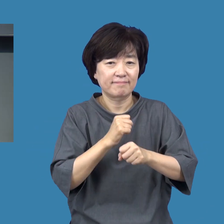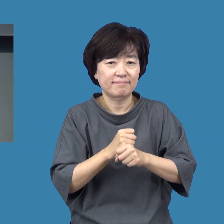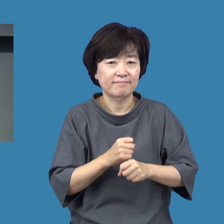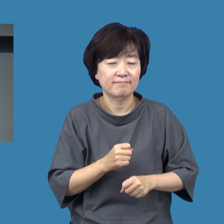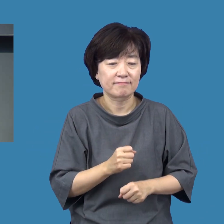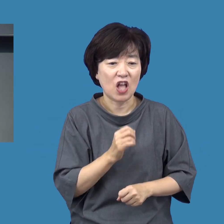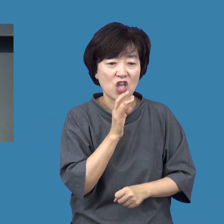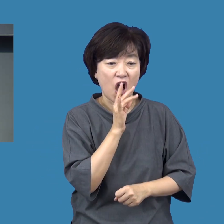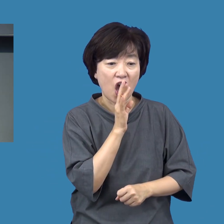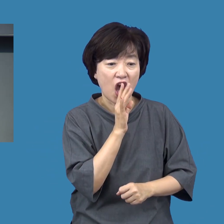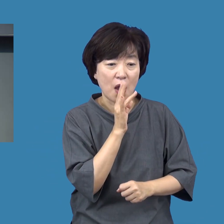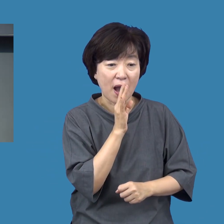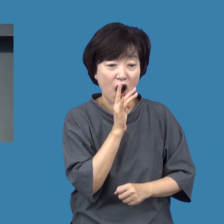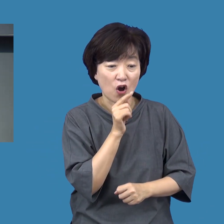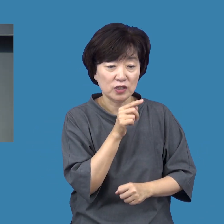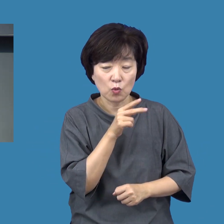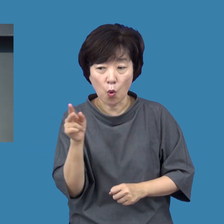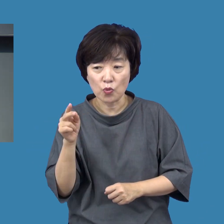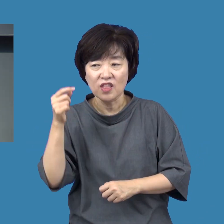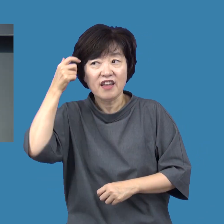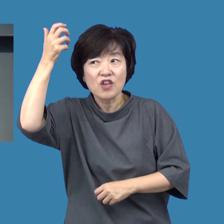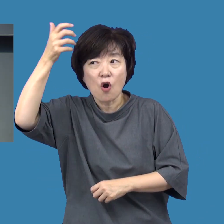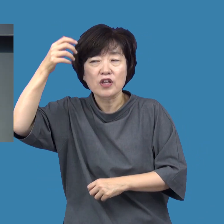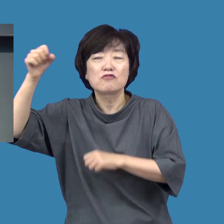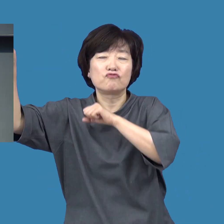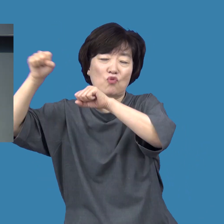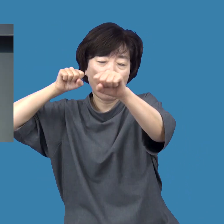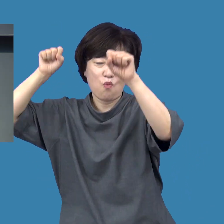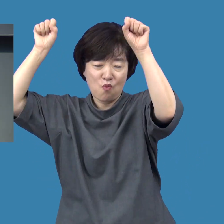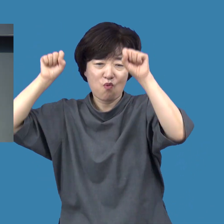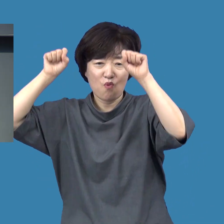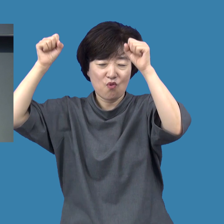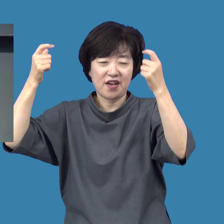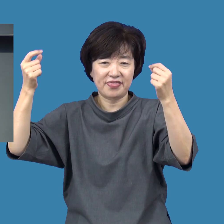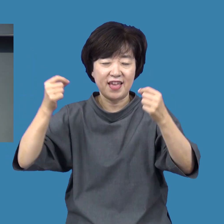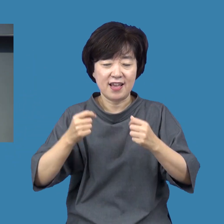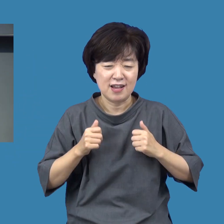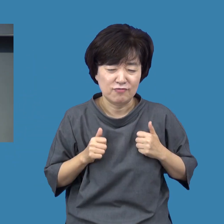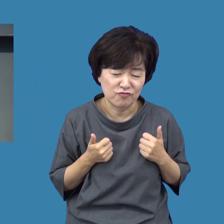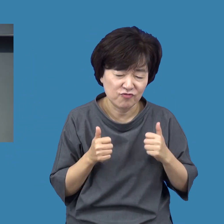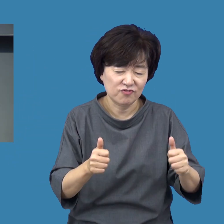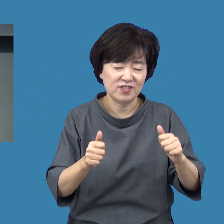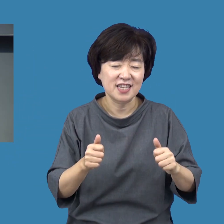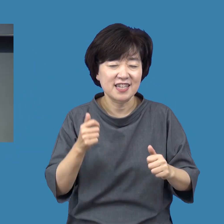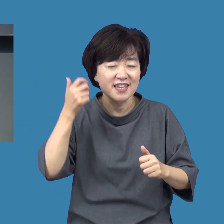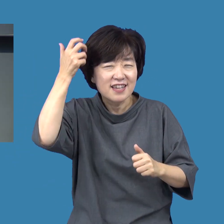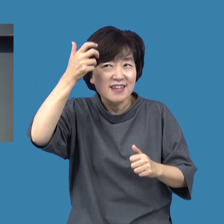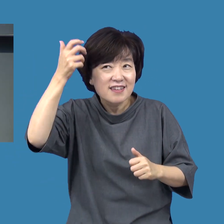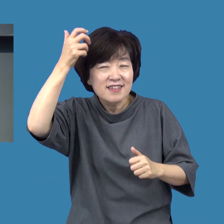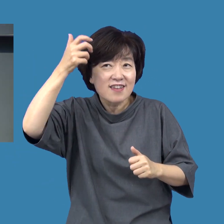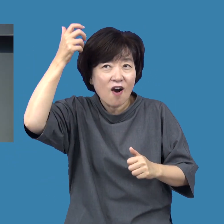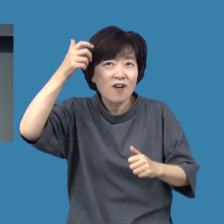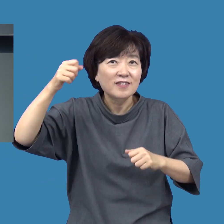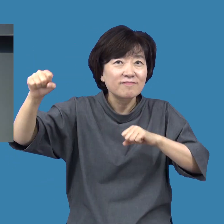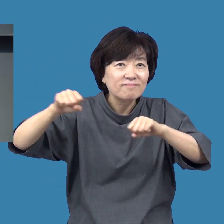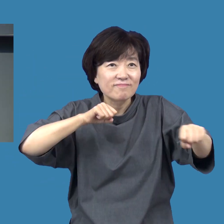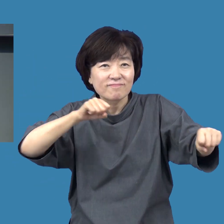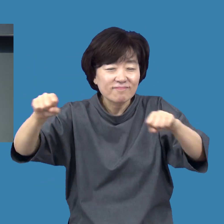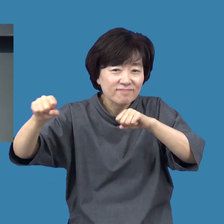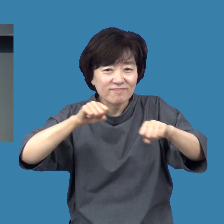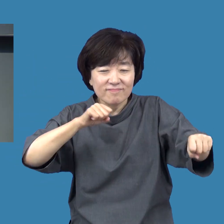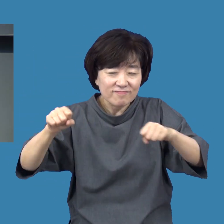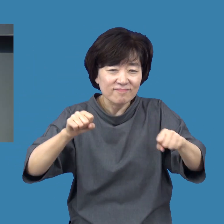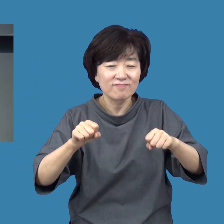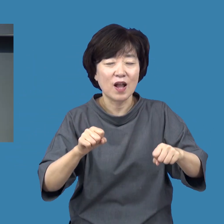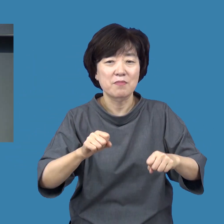같다는 거예요. 계속 꾸준히 방언으로 기도하면 우리 마음과 영을 오이코도메오하는 놀라운 역사가 있습니다.